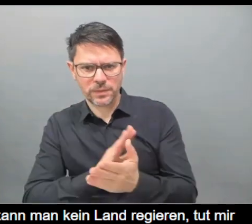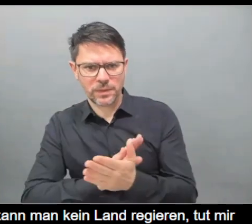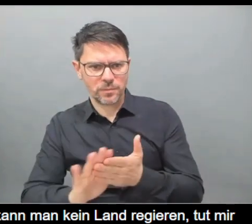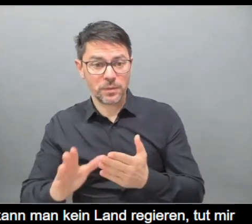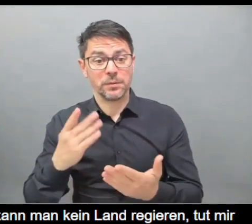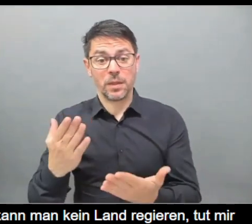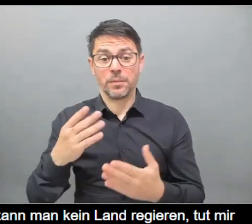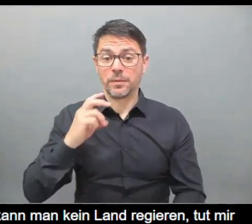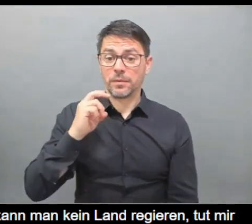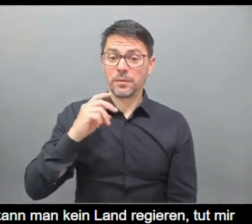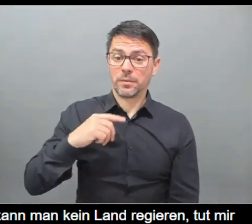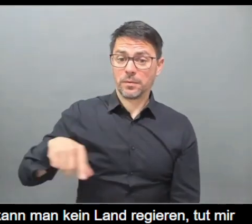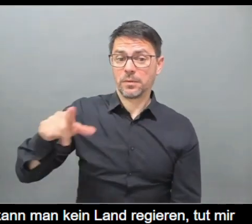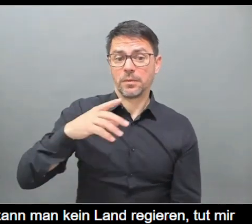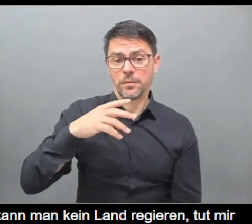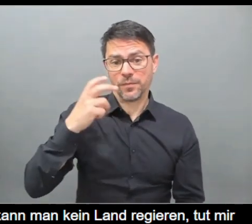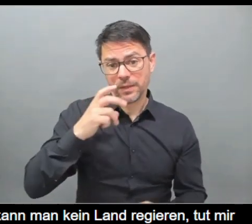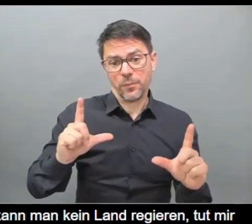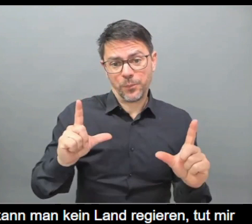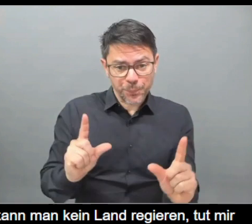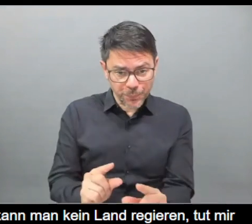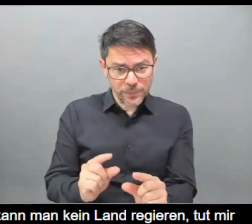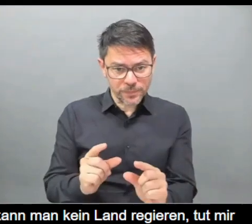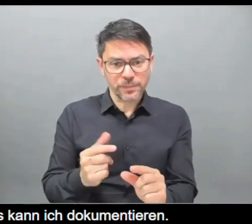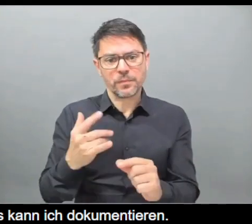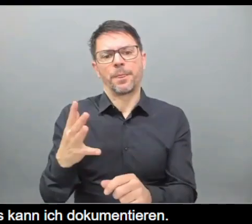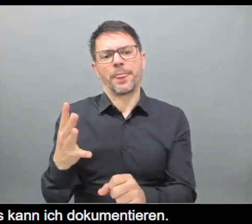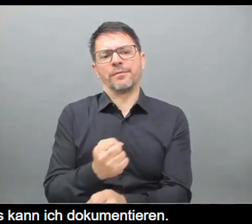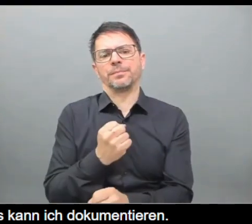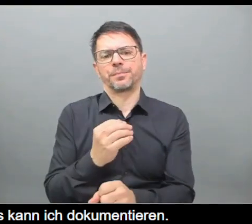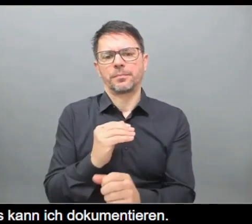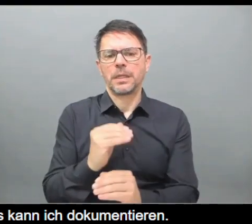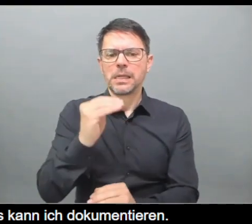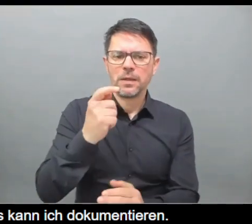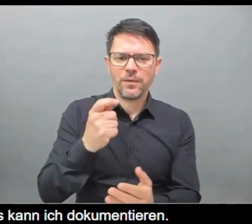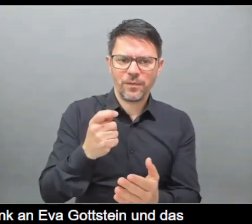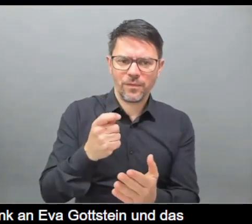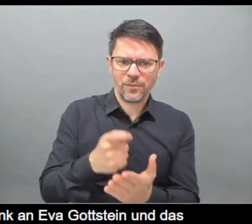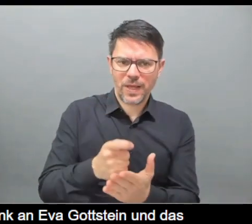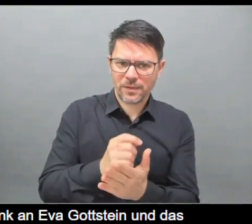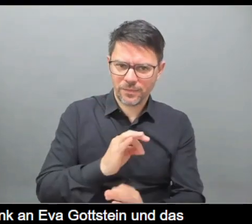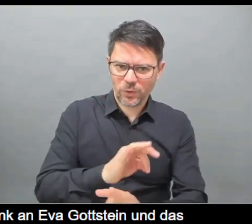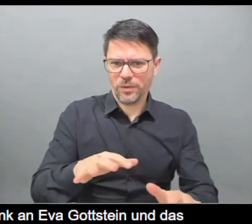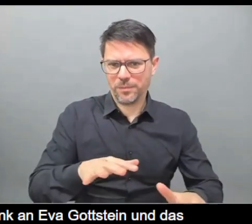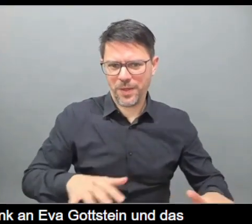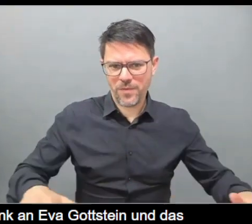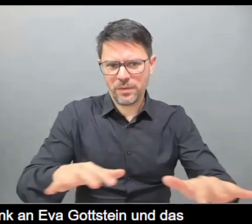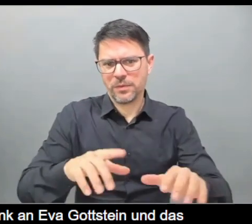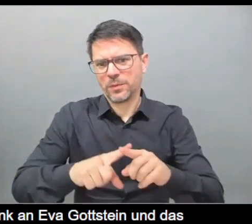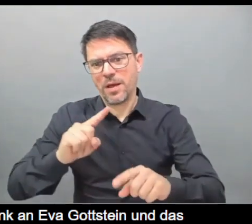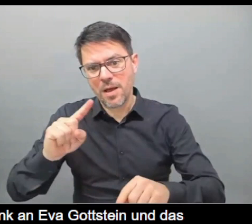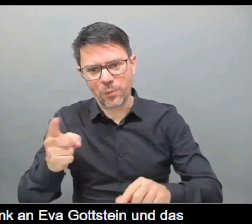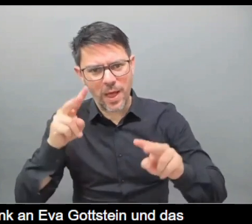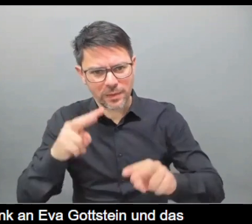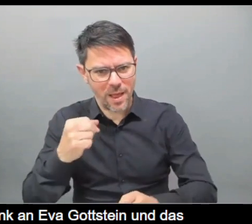vom Hals. Es sei denn eben, es sind kommerzielle Veranstaltungen, wo dann Eintritte und so weiter kassiert werden. Es ist wieder die andere Baustelle. Also danke an alle